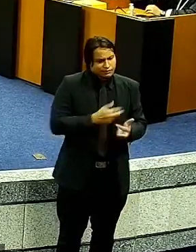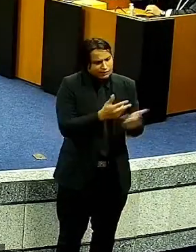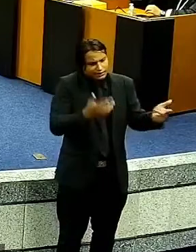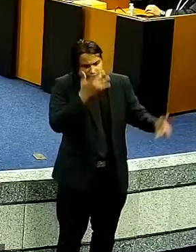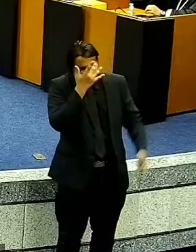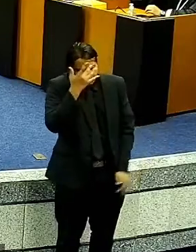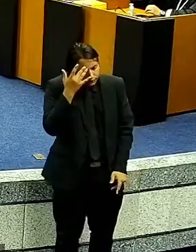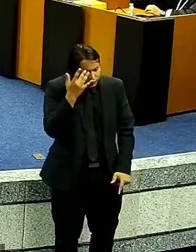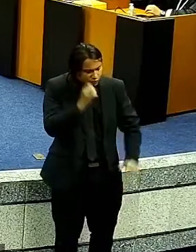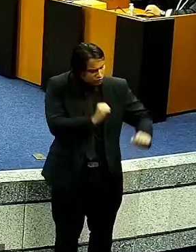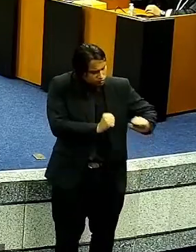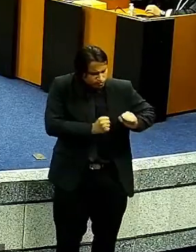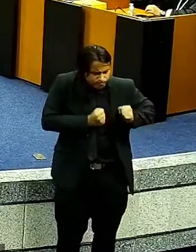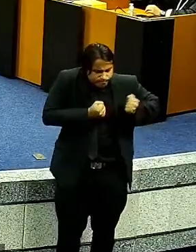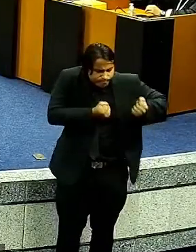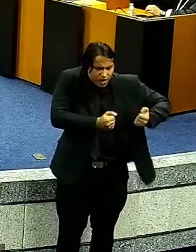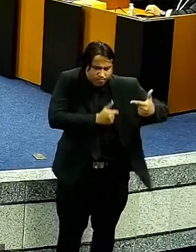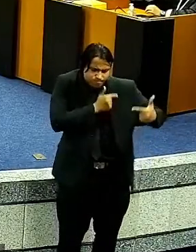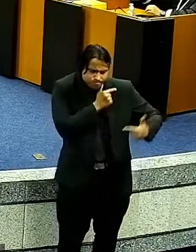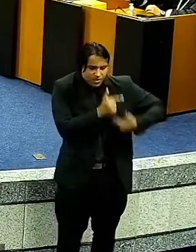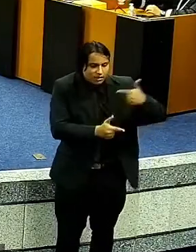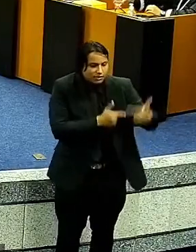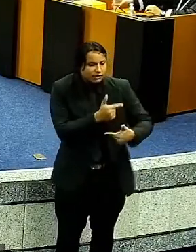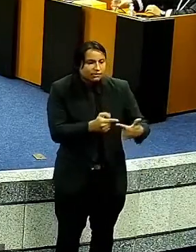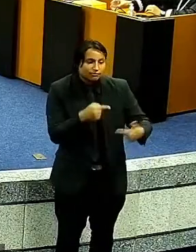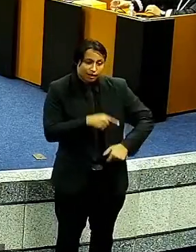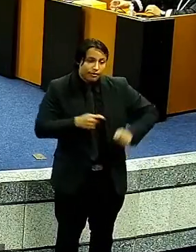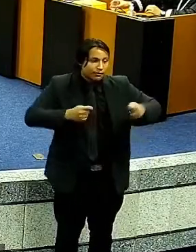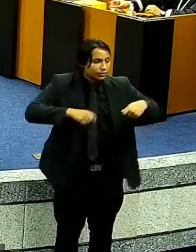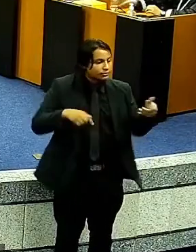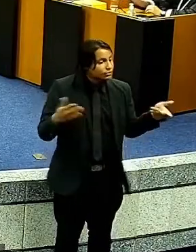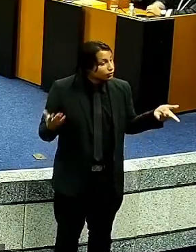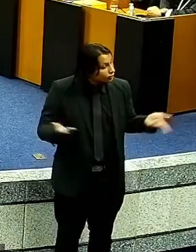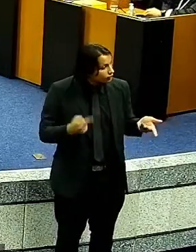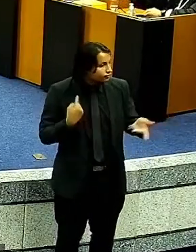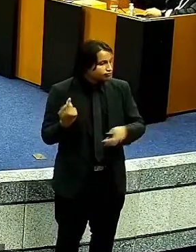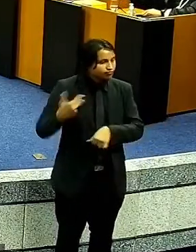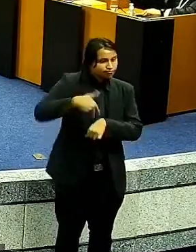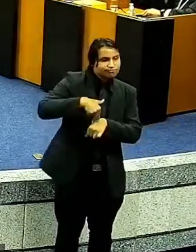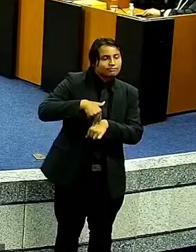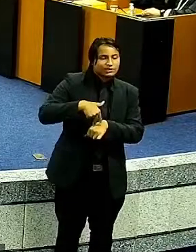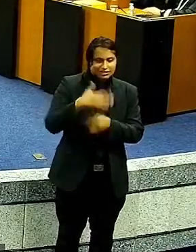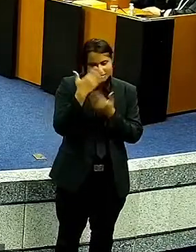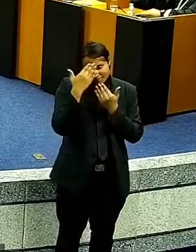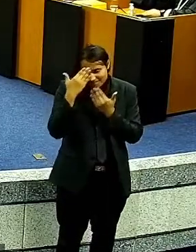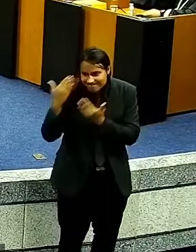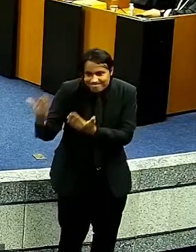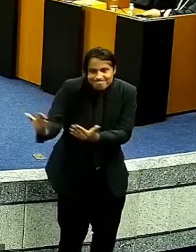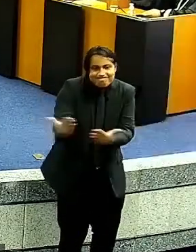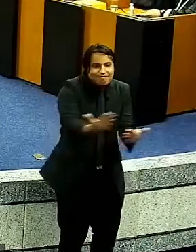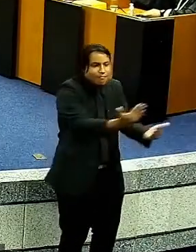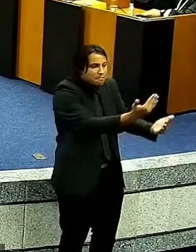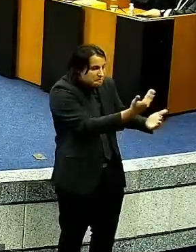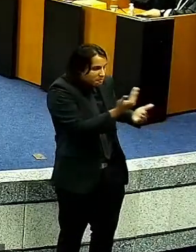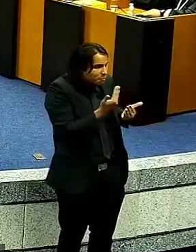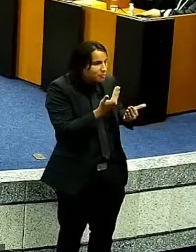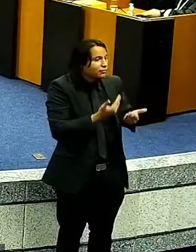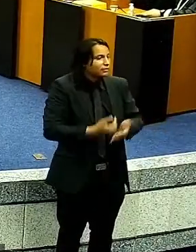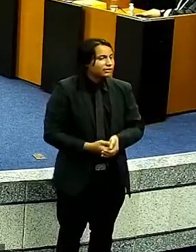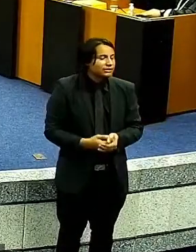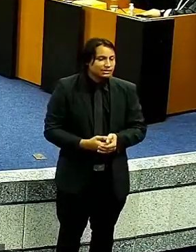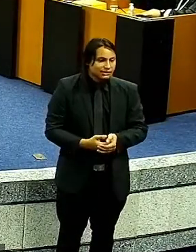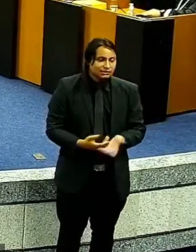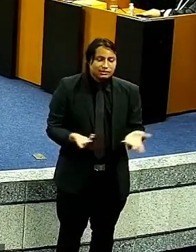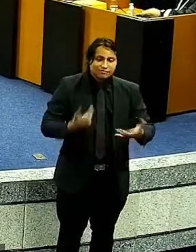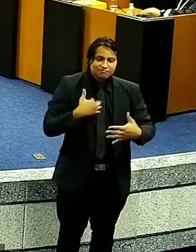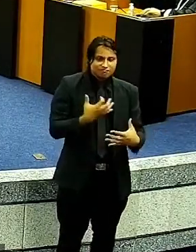fez necessário e aqui estou agora para agradecer a todos e a todas que a